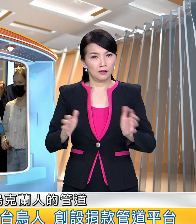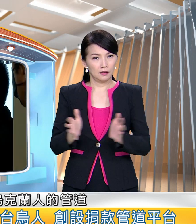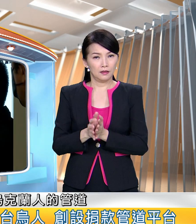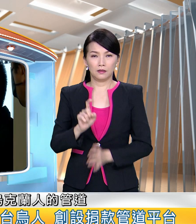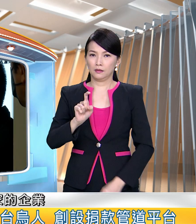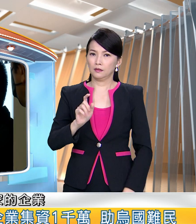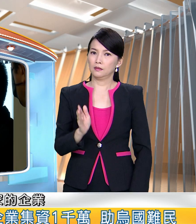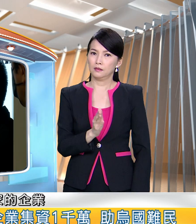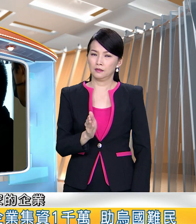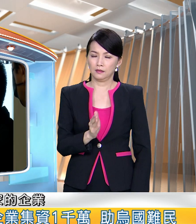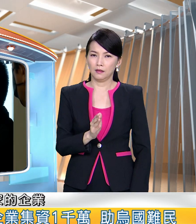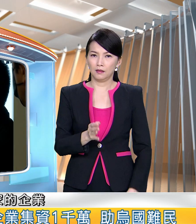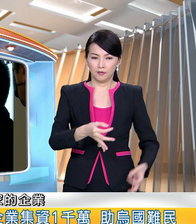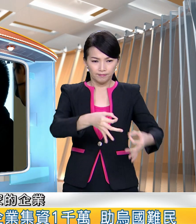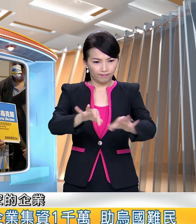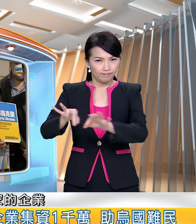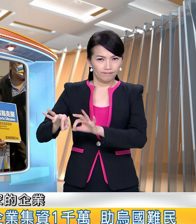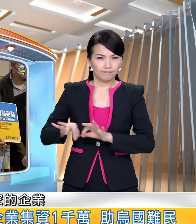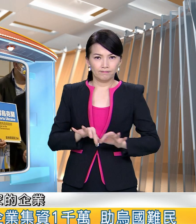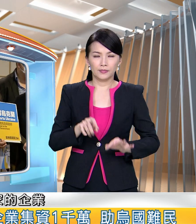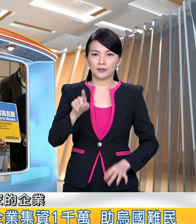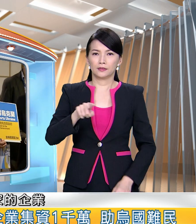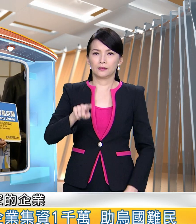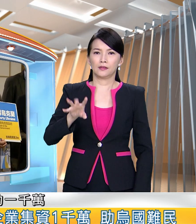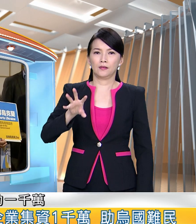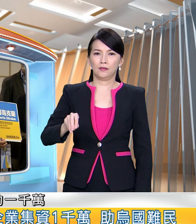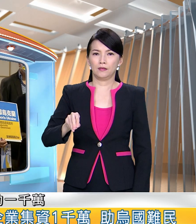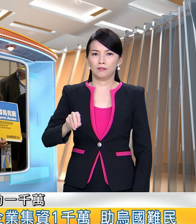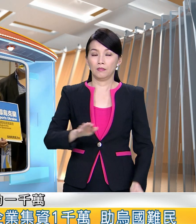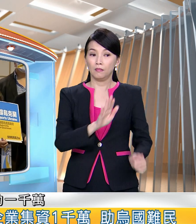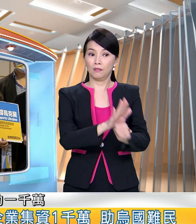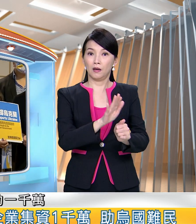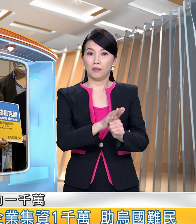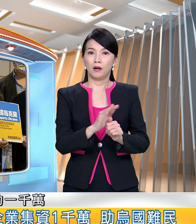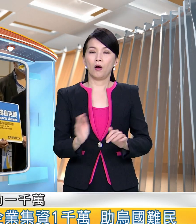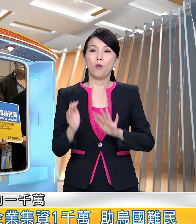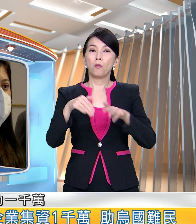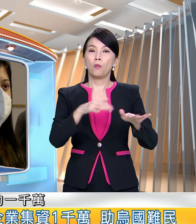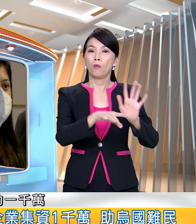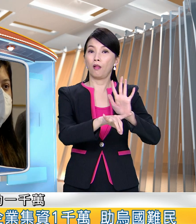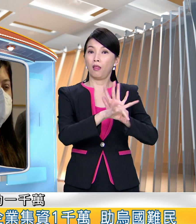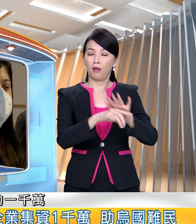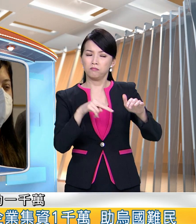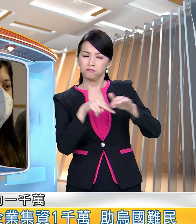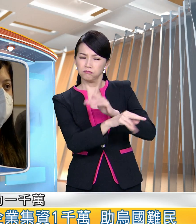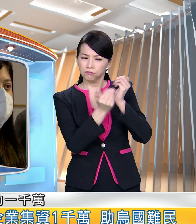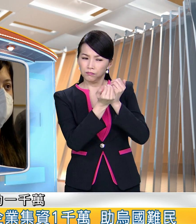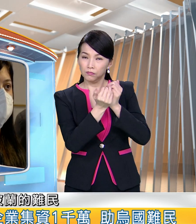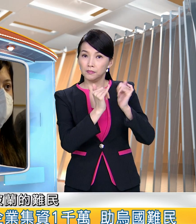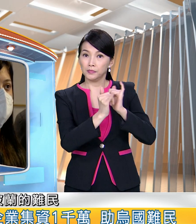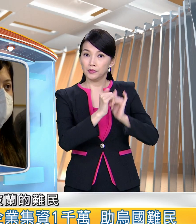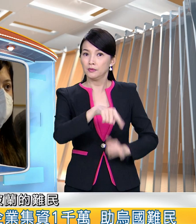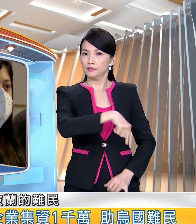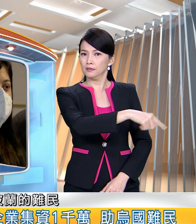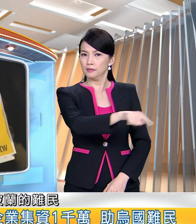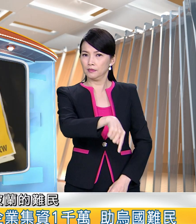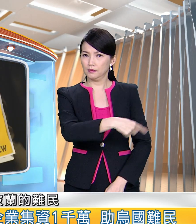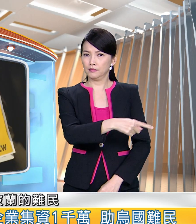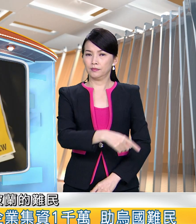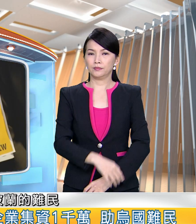道，国内也有近十家的企业共同集资，将捐助1000万以协助照顾